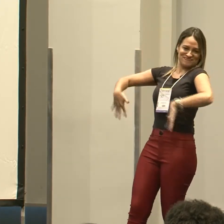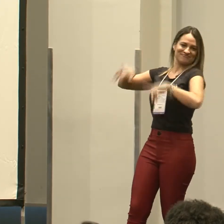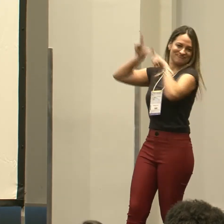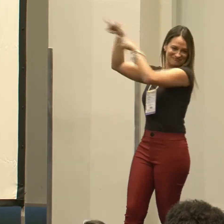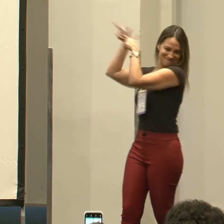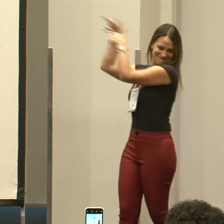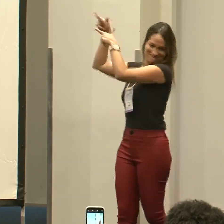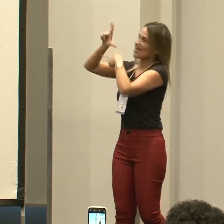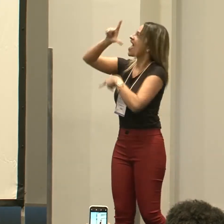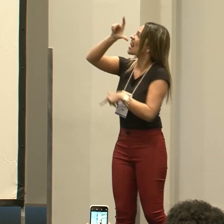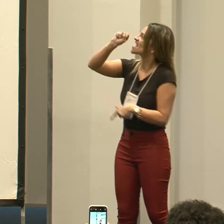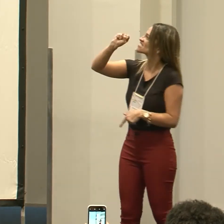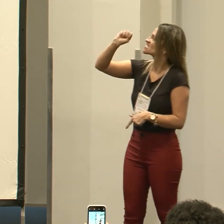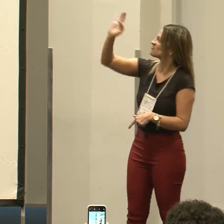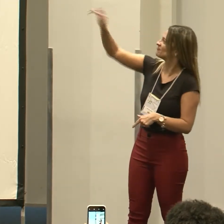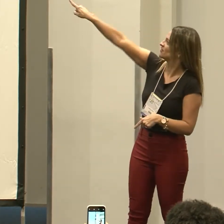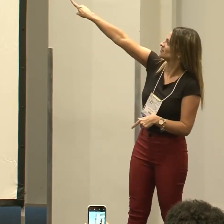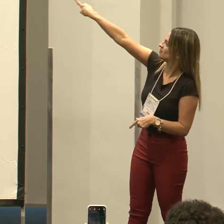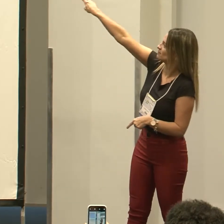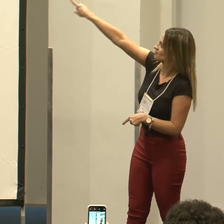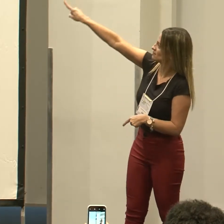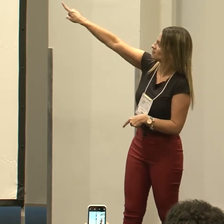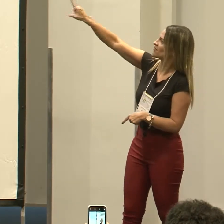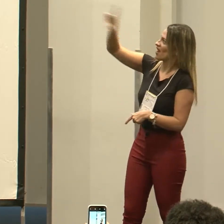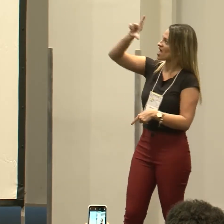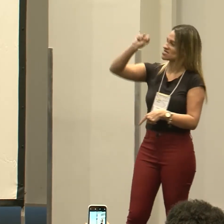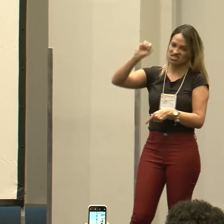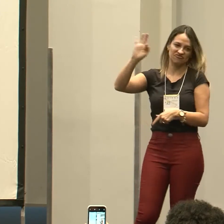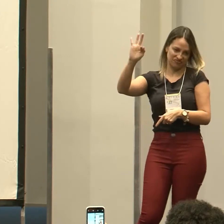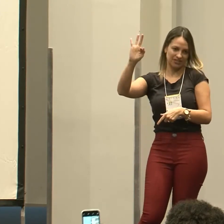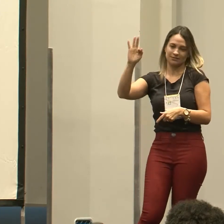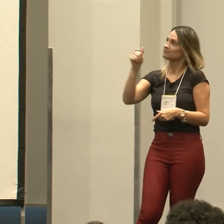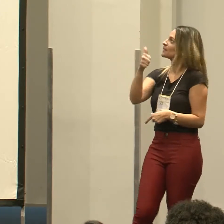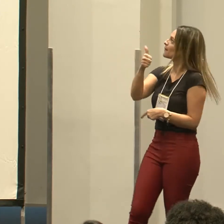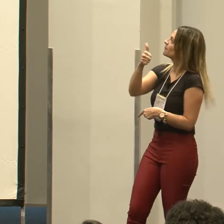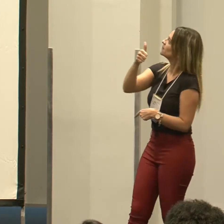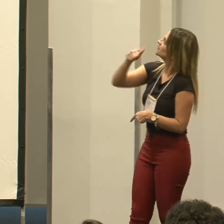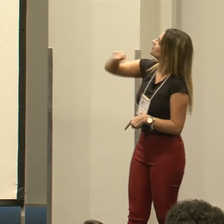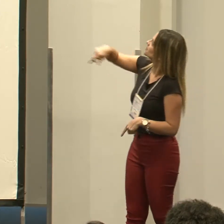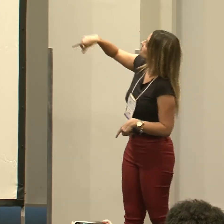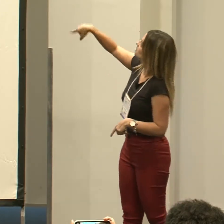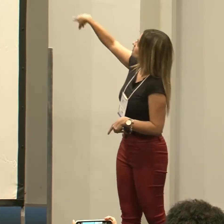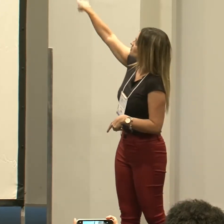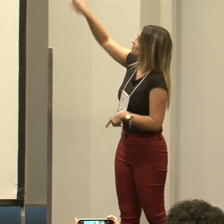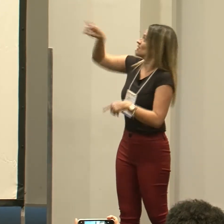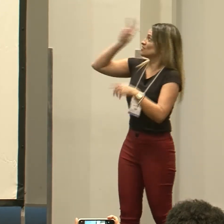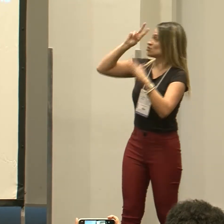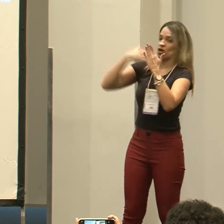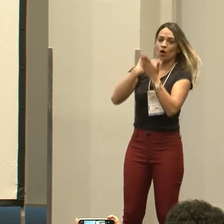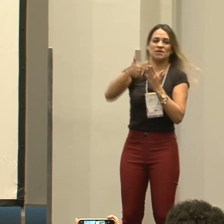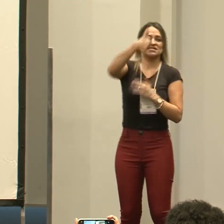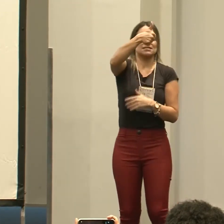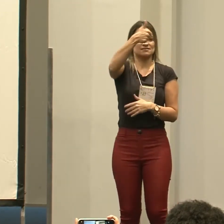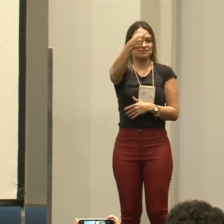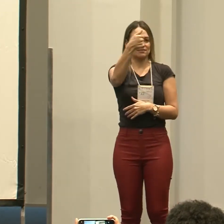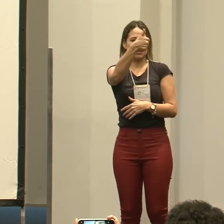acolhia as pessoas surdas, então ele era chamado como o pai dos surdos, reconhecido como o pai dos